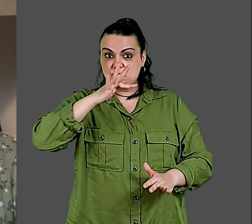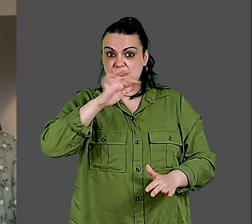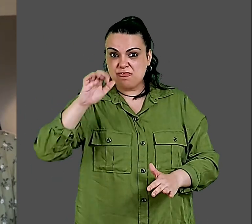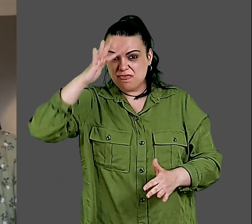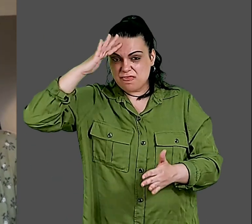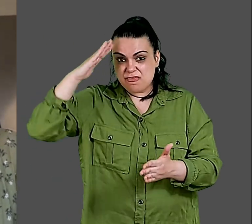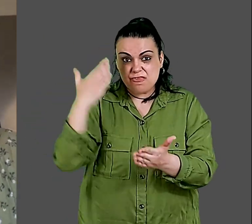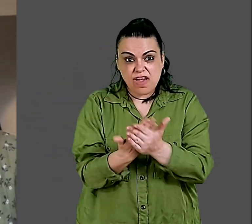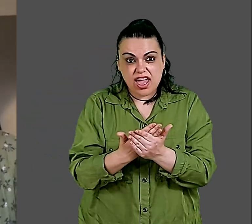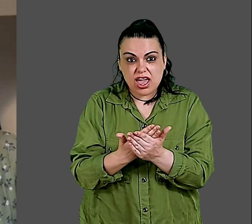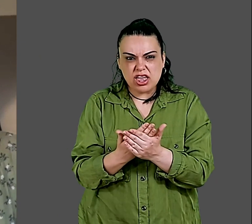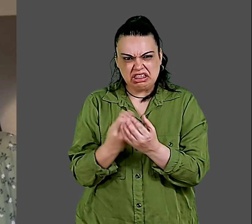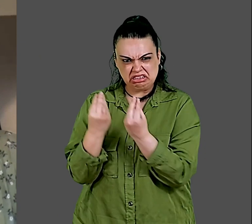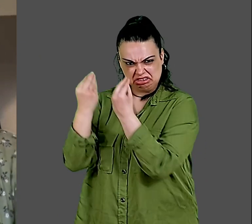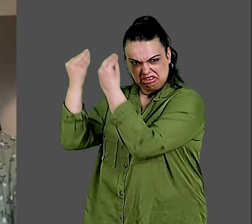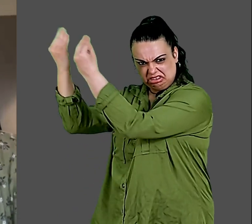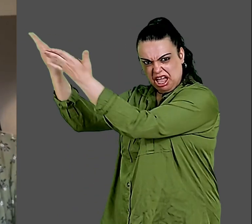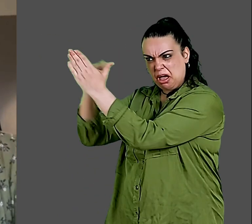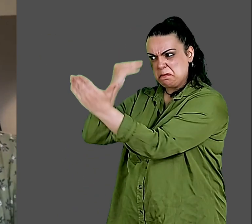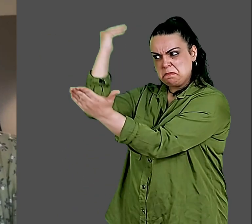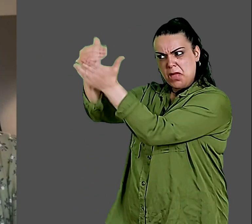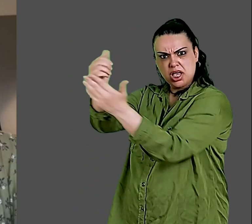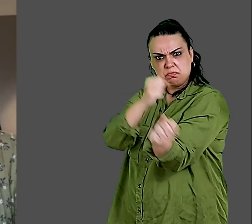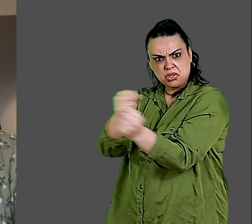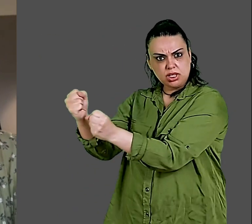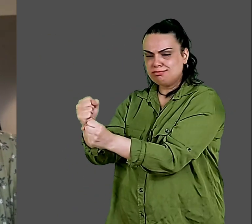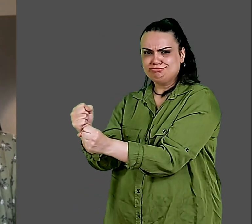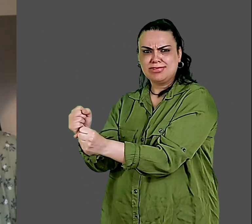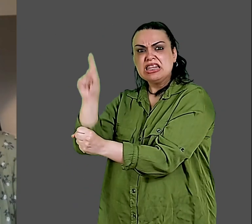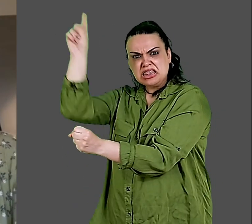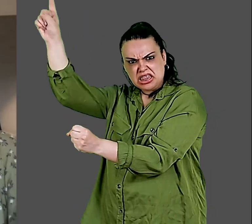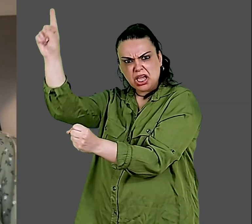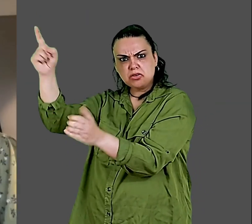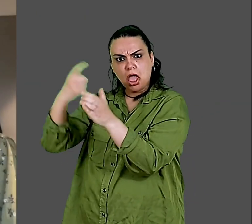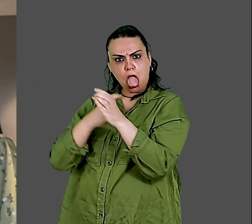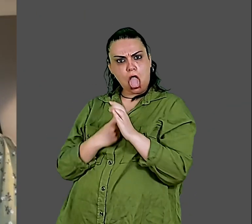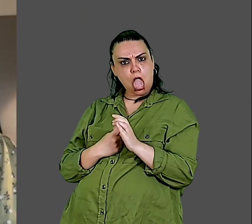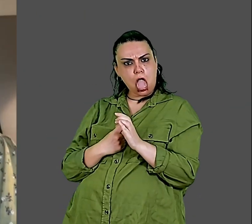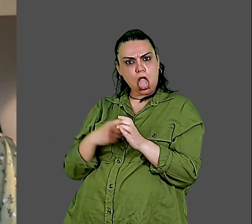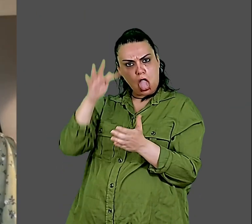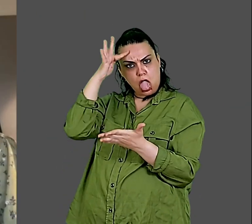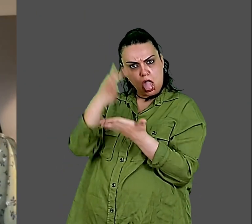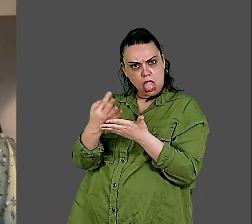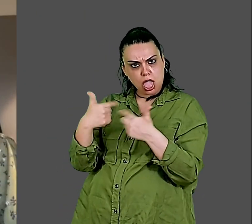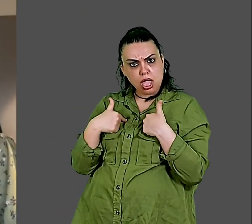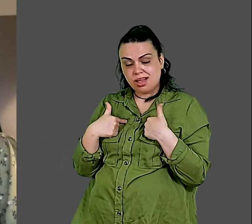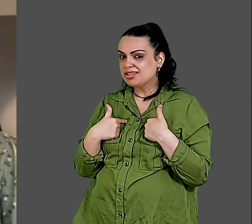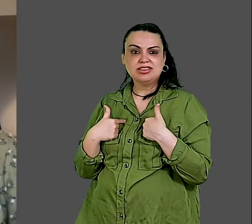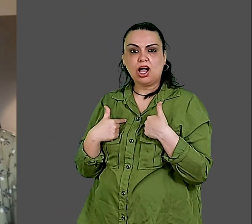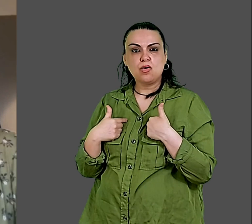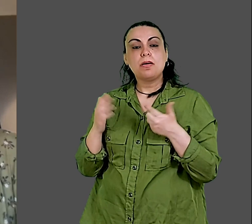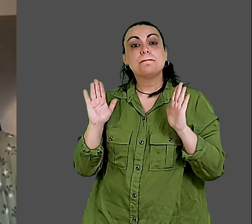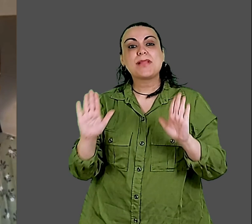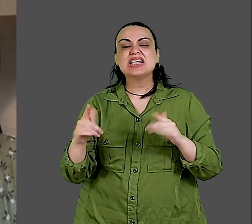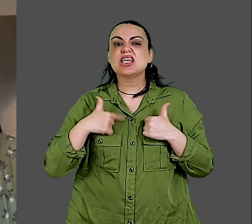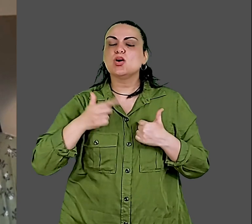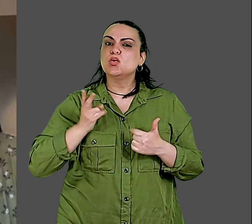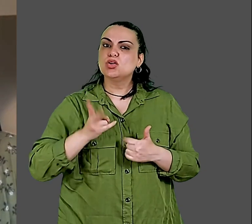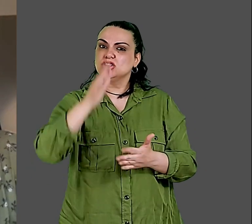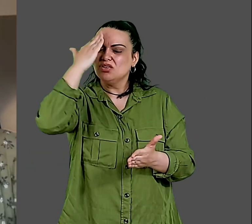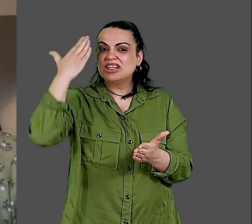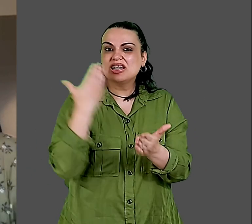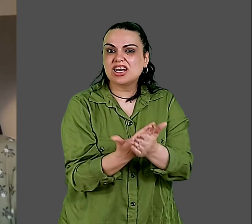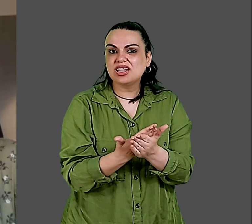fé não é para dar para Deus poder de fazer. Porque Deus não depende da minha fé para ter poder de fazer. Mas eu continuo